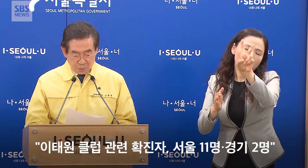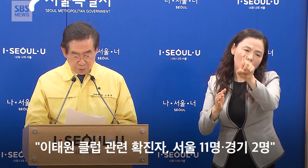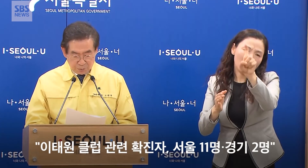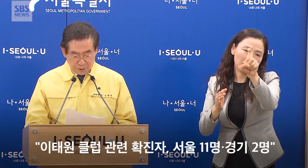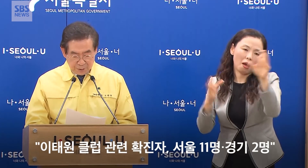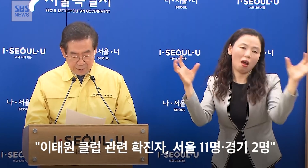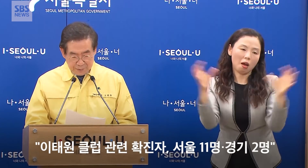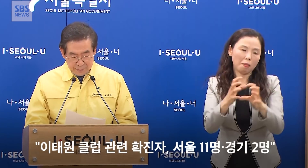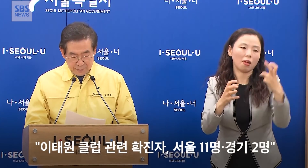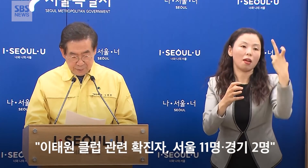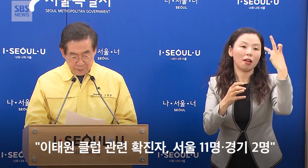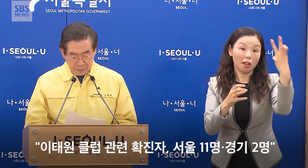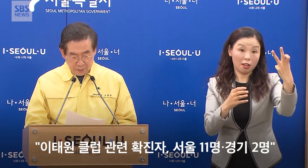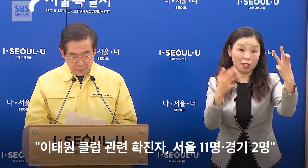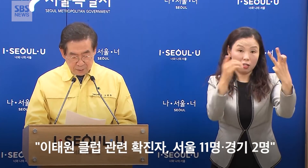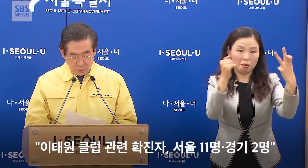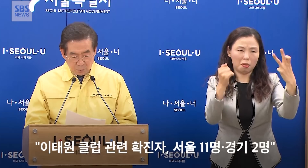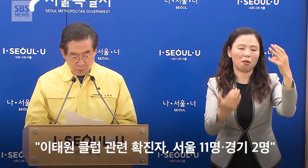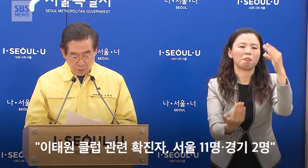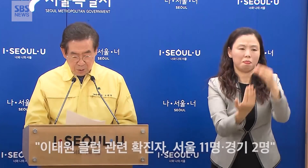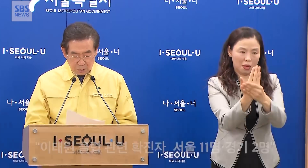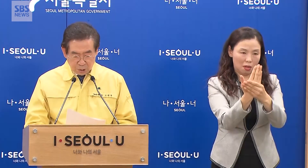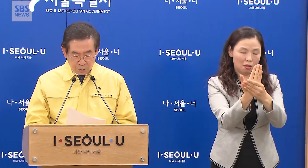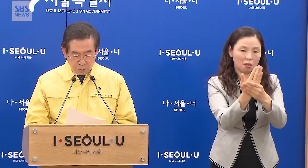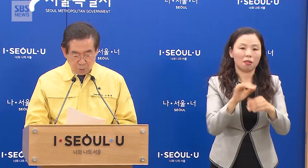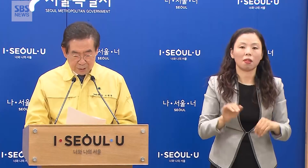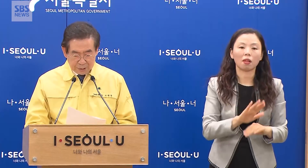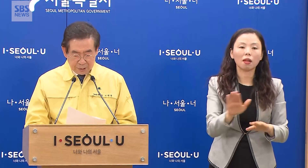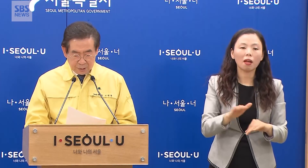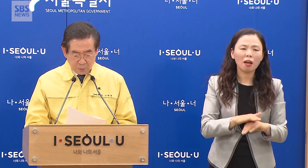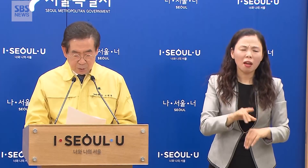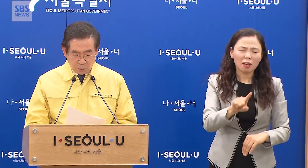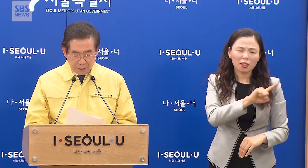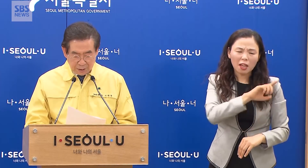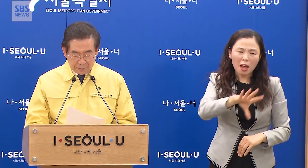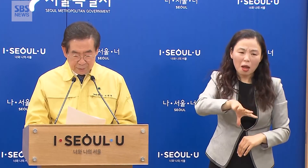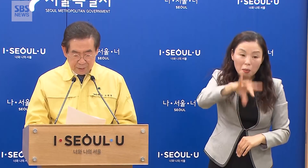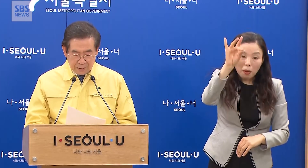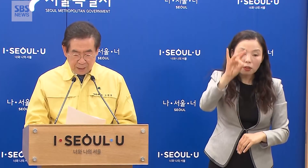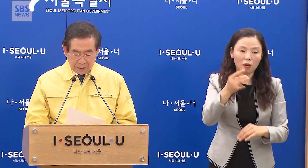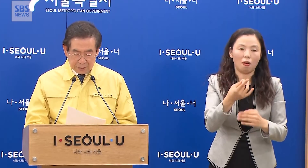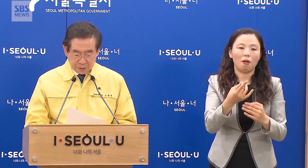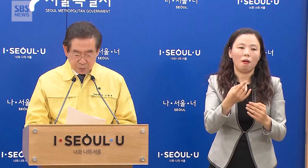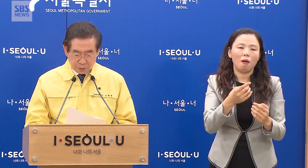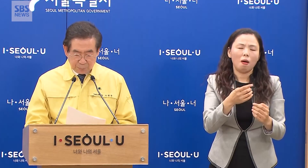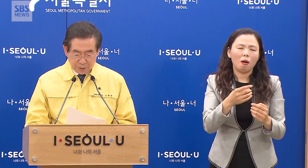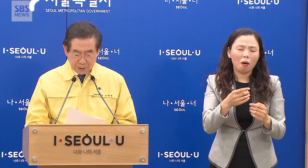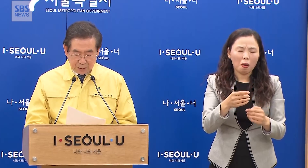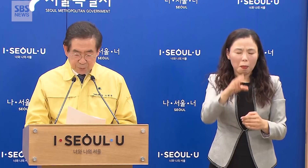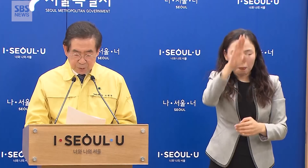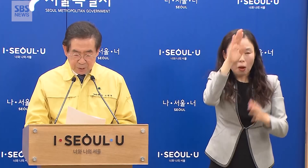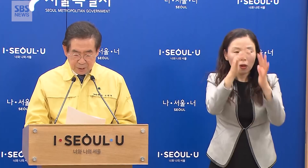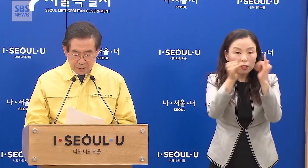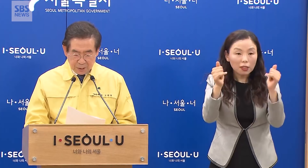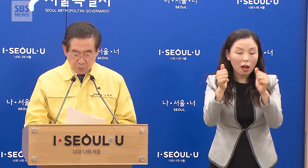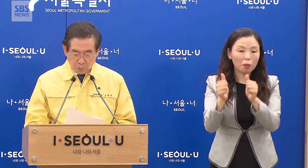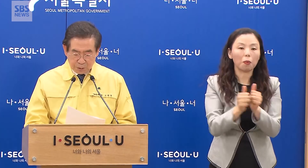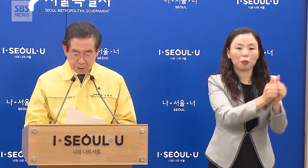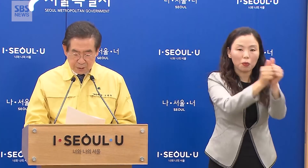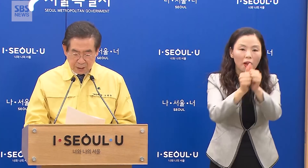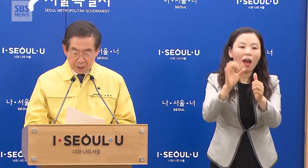되었습니다 그리고 최초 확진 자와 동행한 안양시 구조 30대 남성이